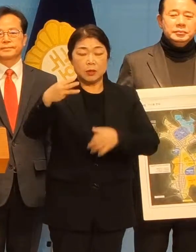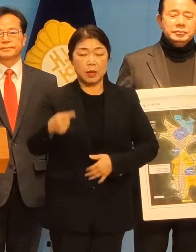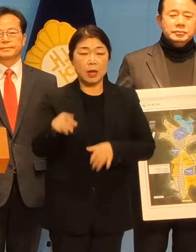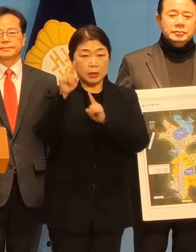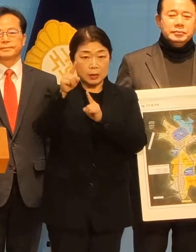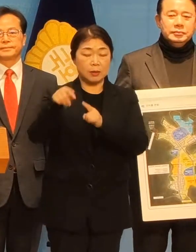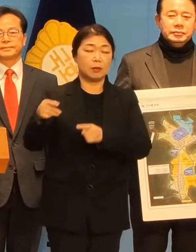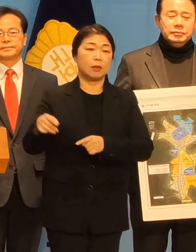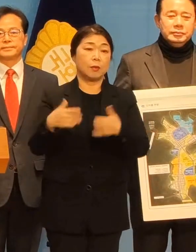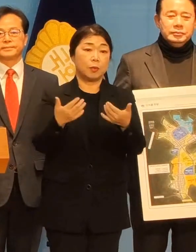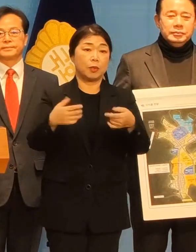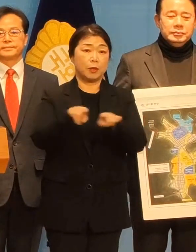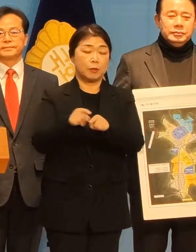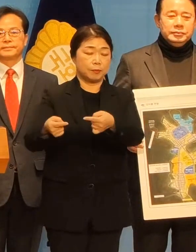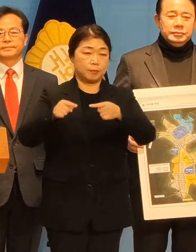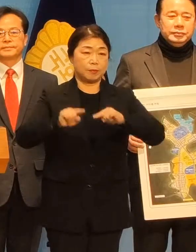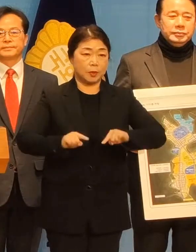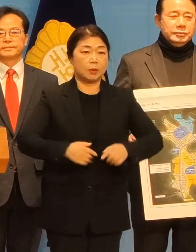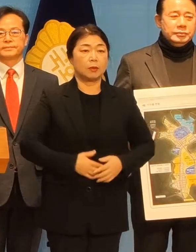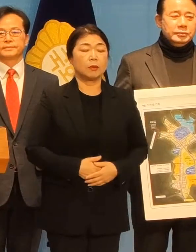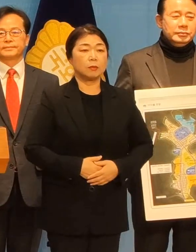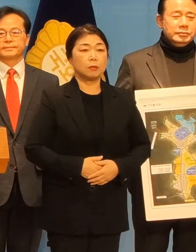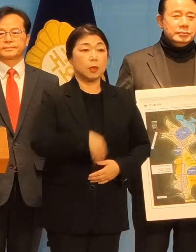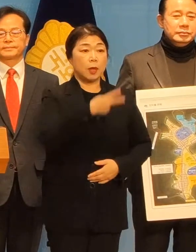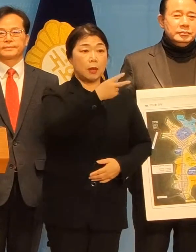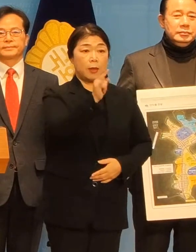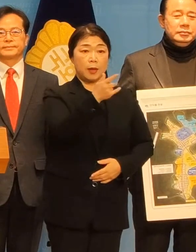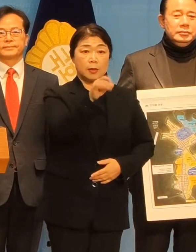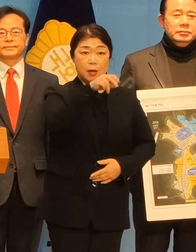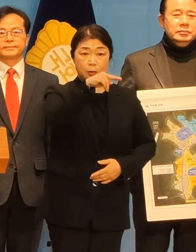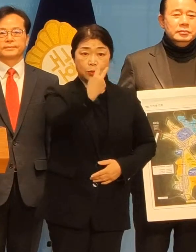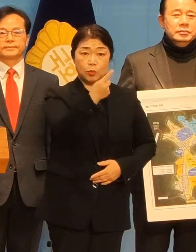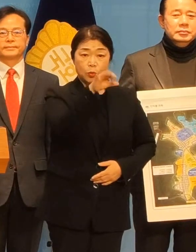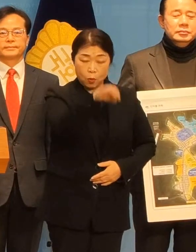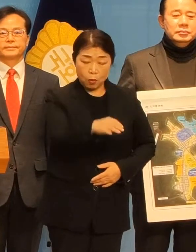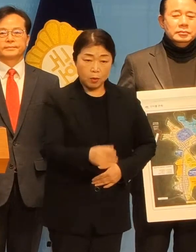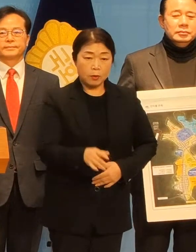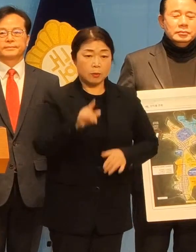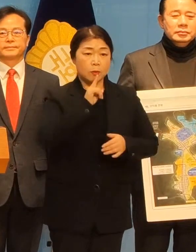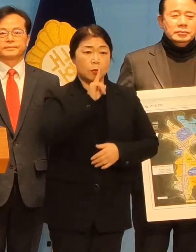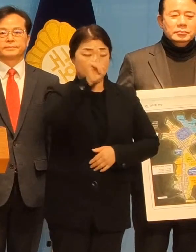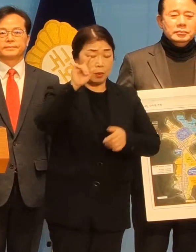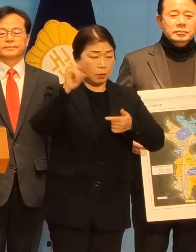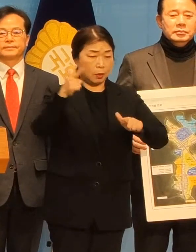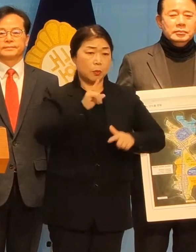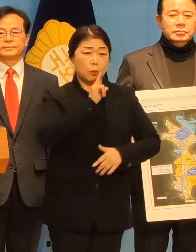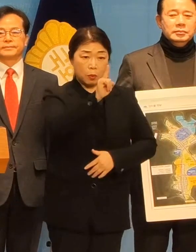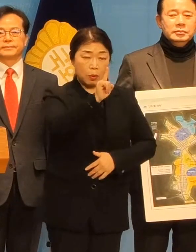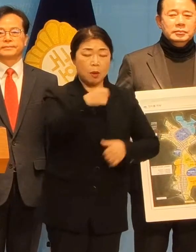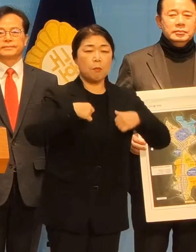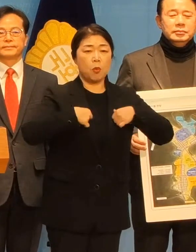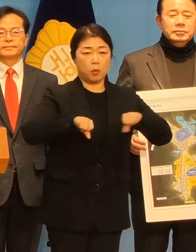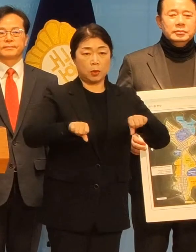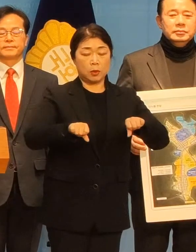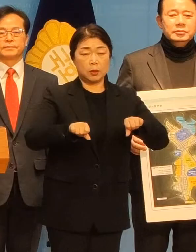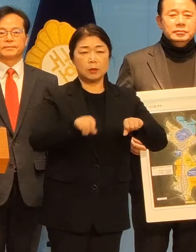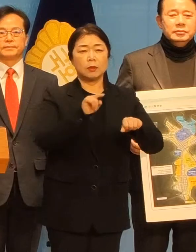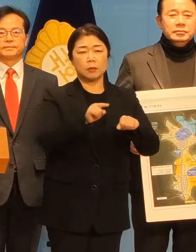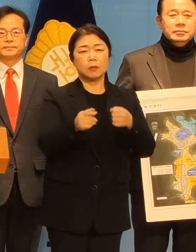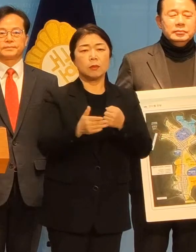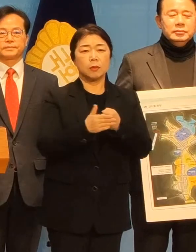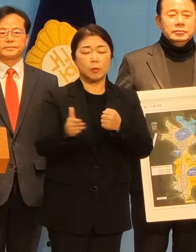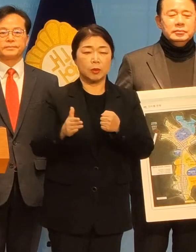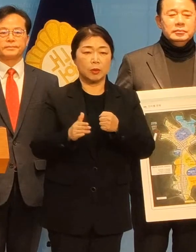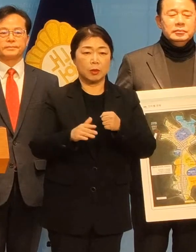있습니다. 대장동 항소 포기로 그 범죄 수익을 국민에게 돌려줄 길이